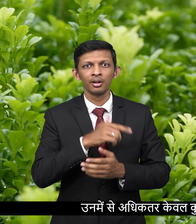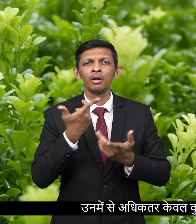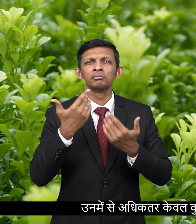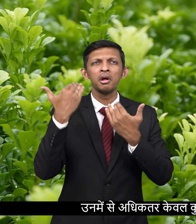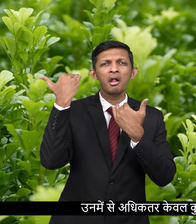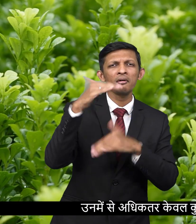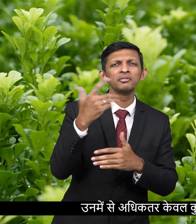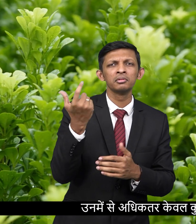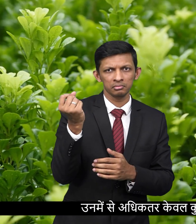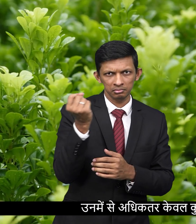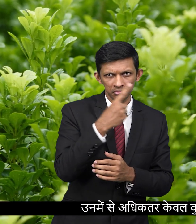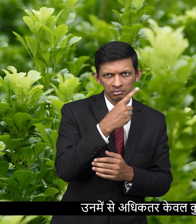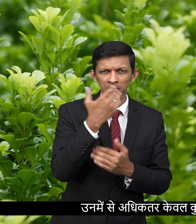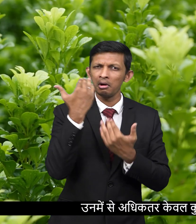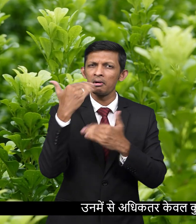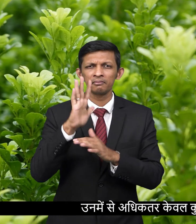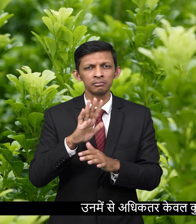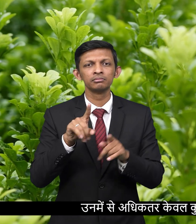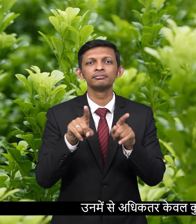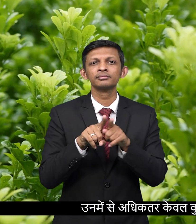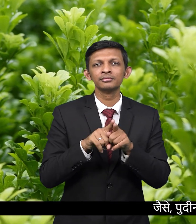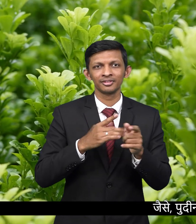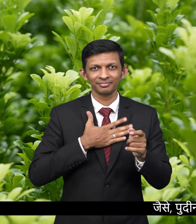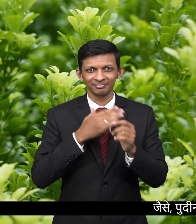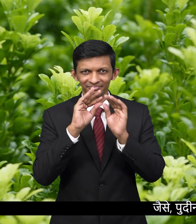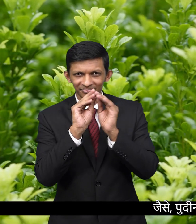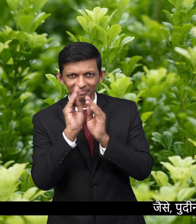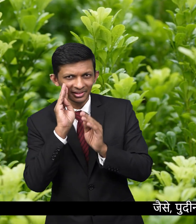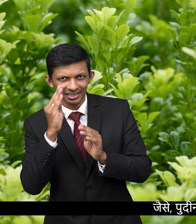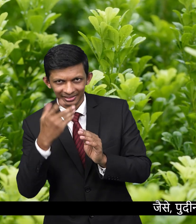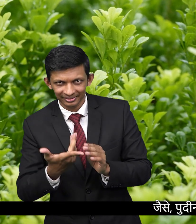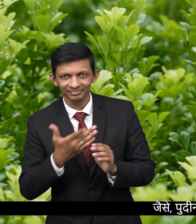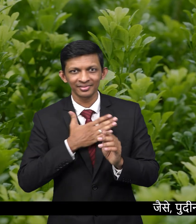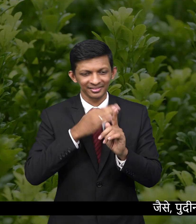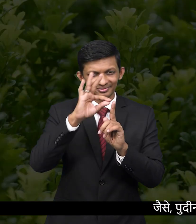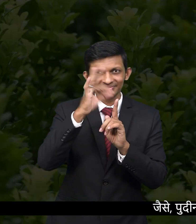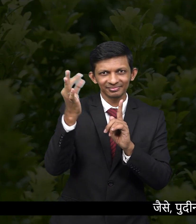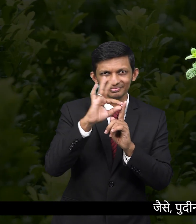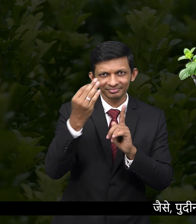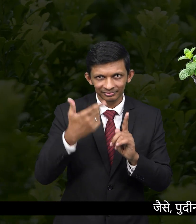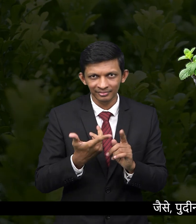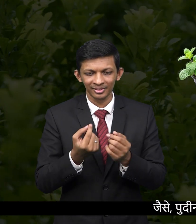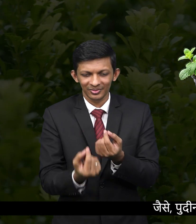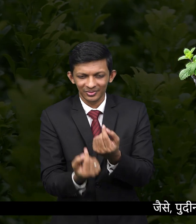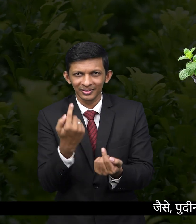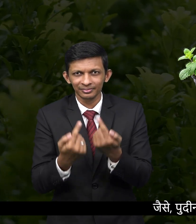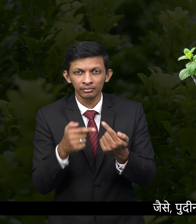उनमें से अधिकतर केवल कुछ महीनों तक ही जीवित रहते हैं, जैसे पुदीना, धनिया, घास।